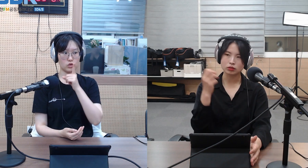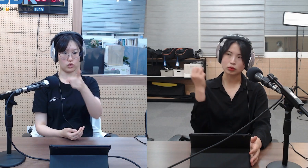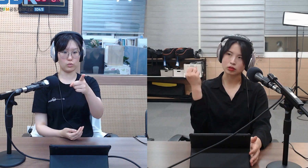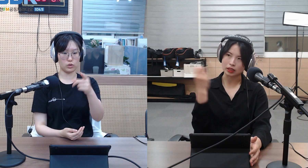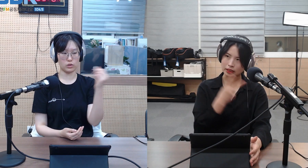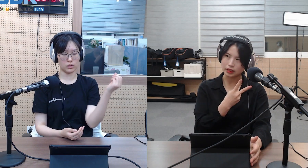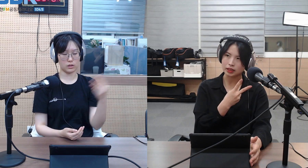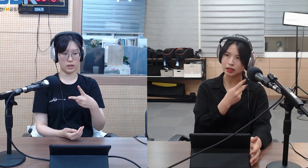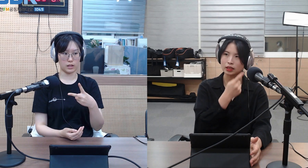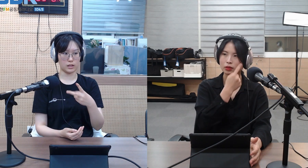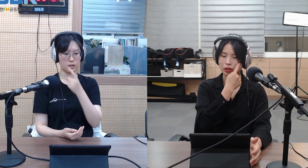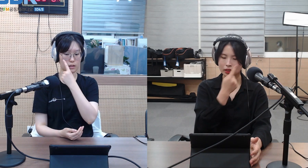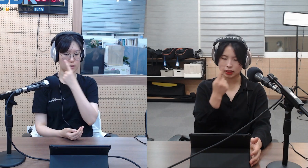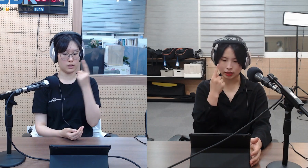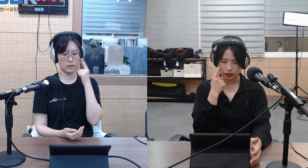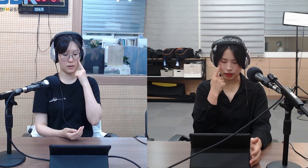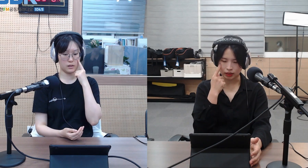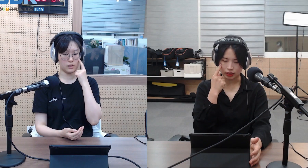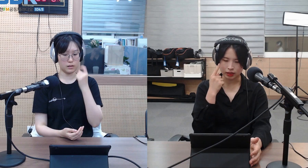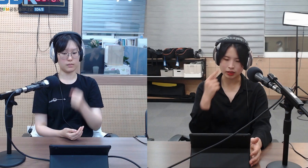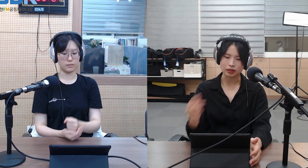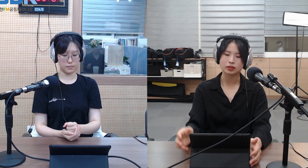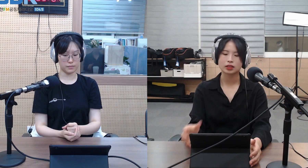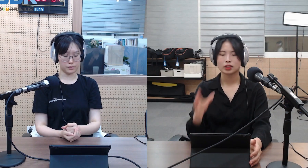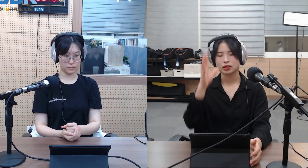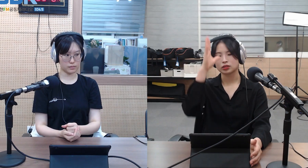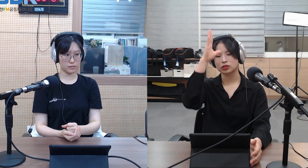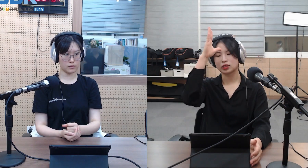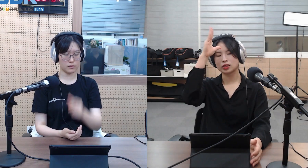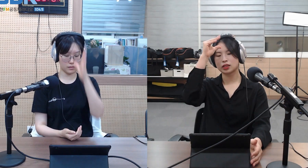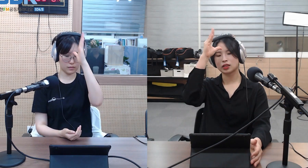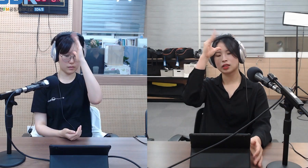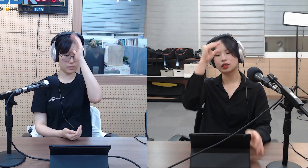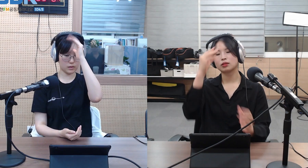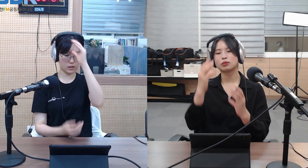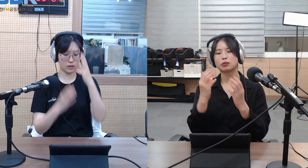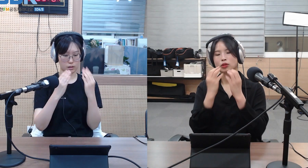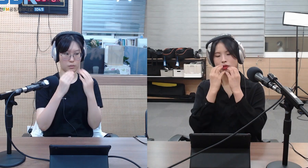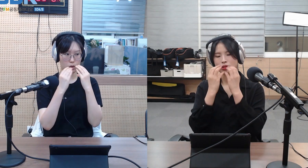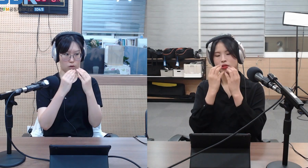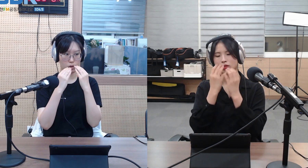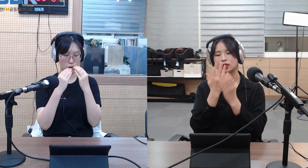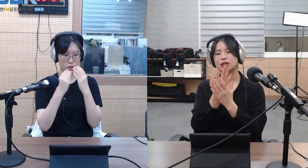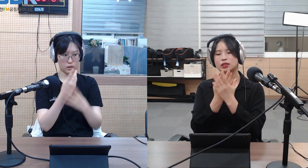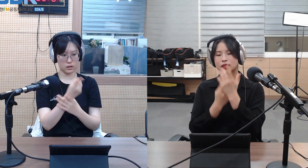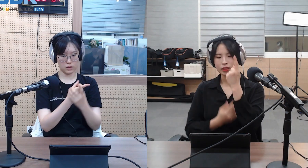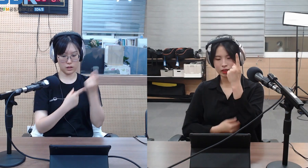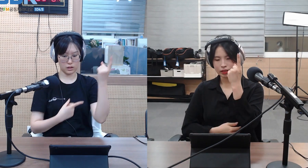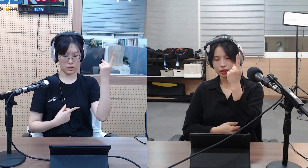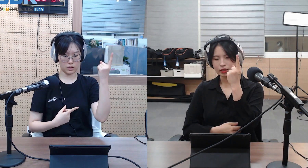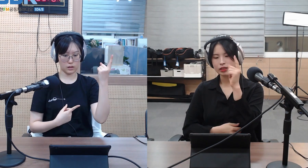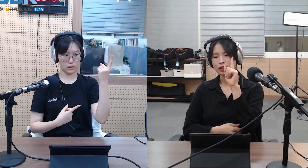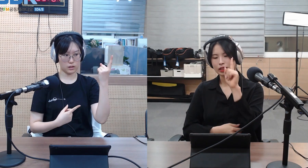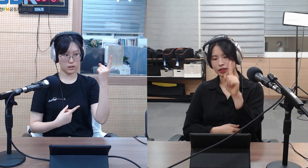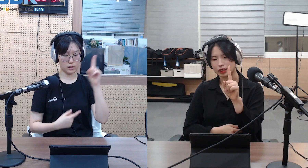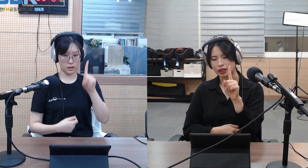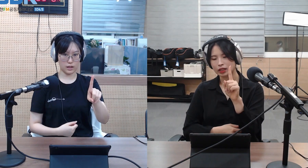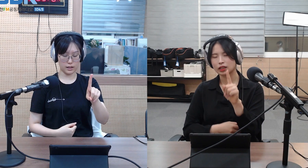뭐 다시 확인하겠다. 그래서 치킨 버거 세트